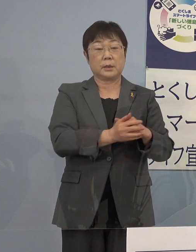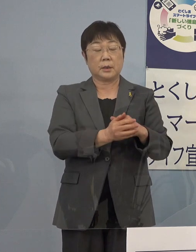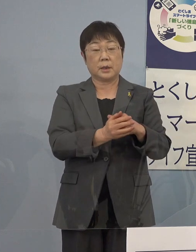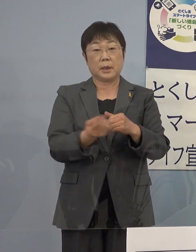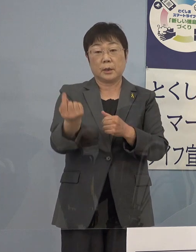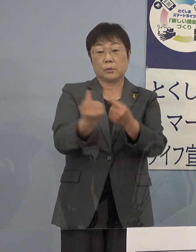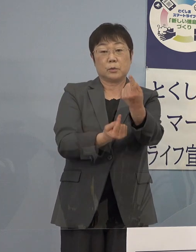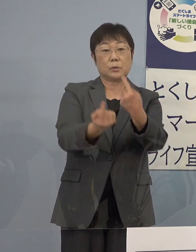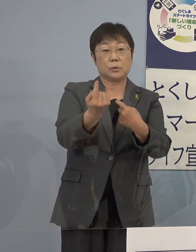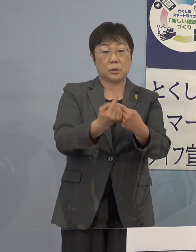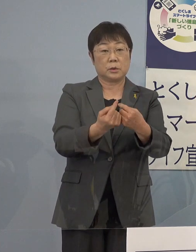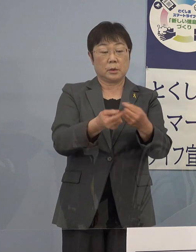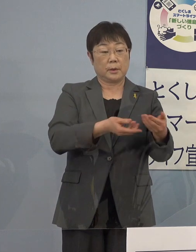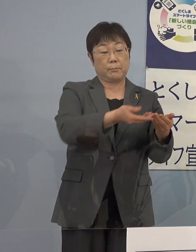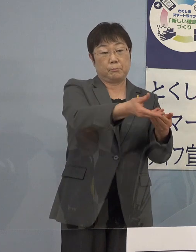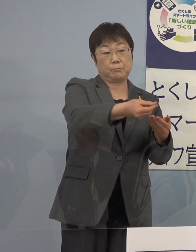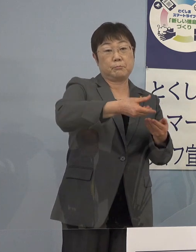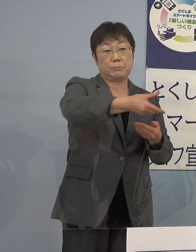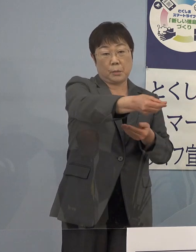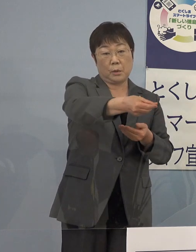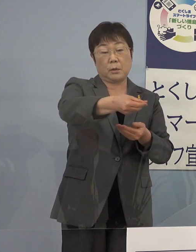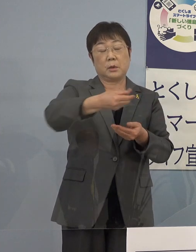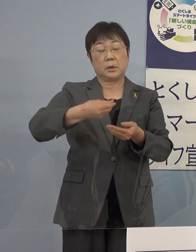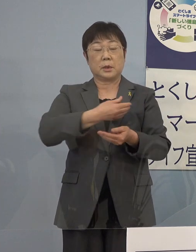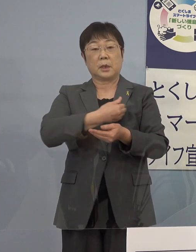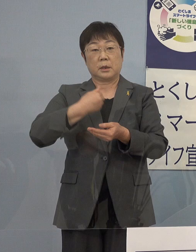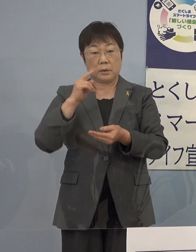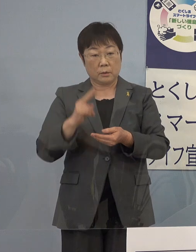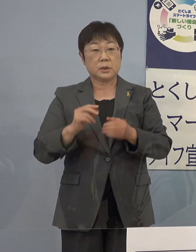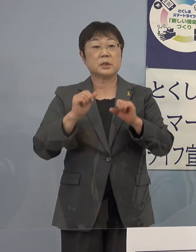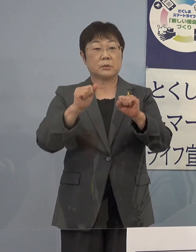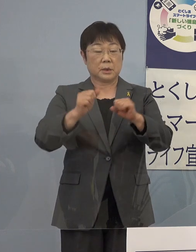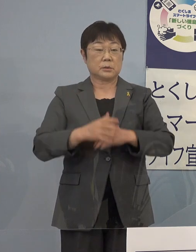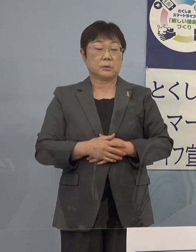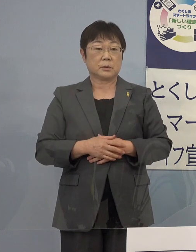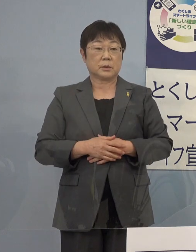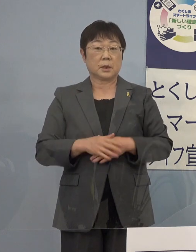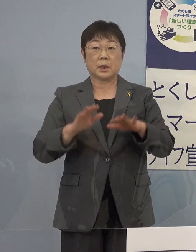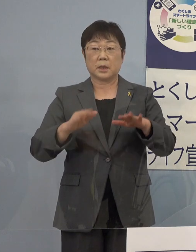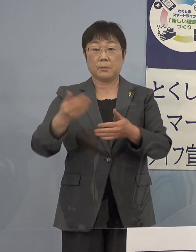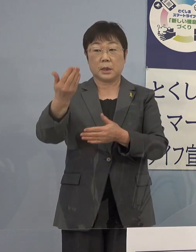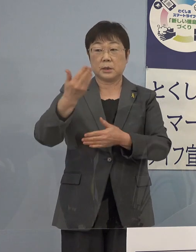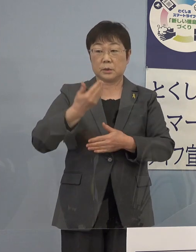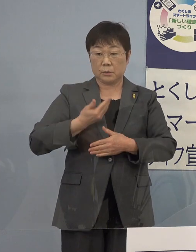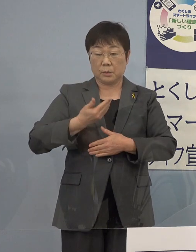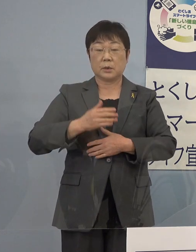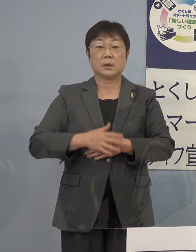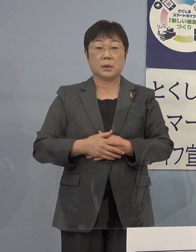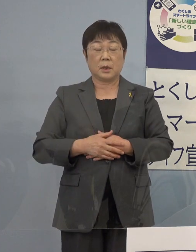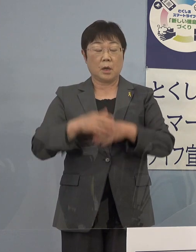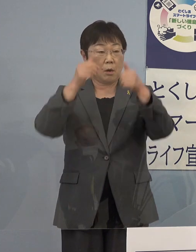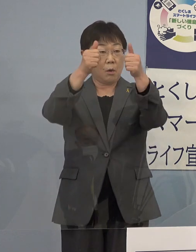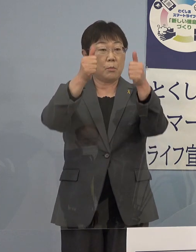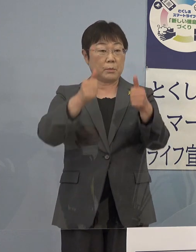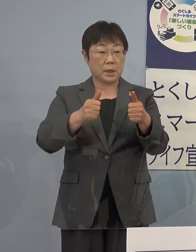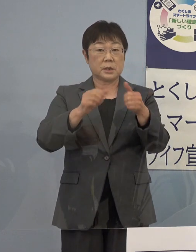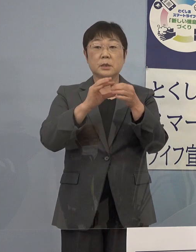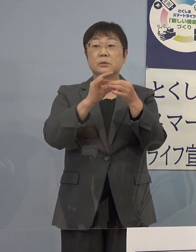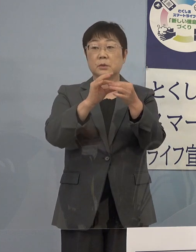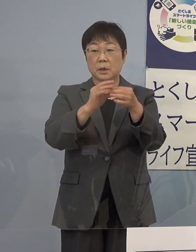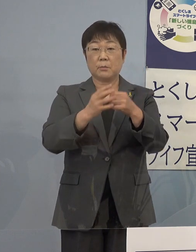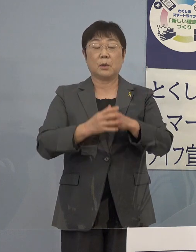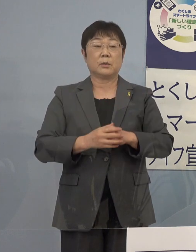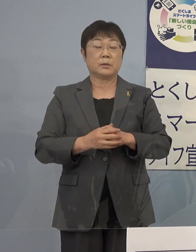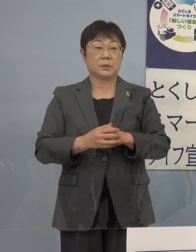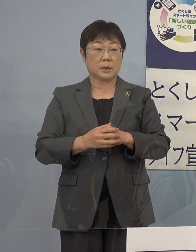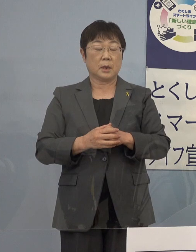着客の方々にお取りをいただく形をとります。また今ご質問のあったホームページ、はい、こちら